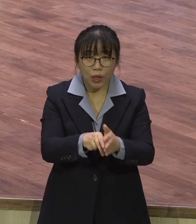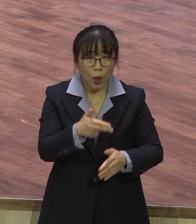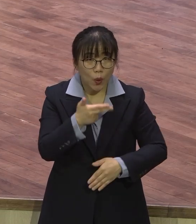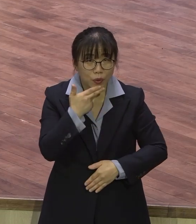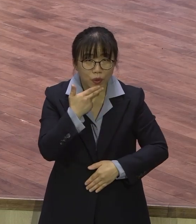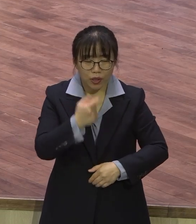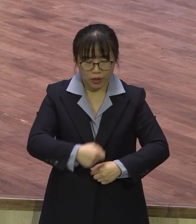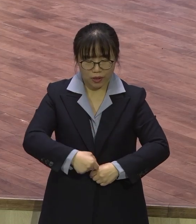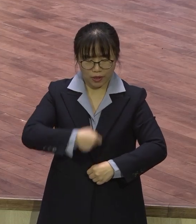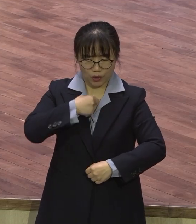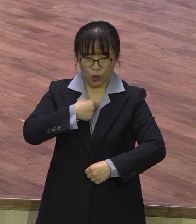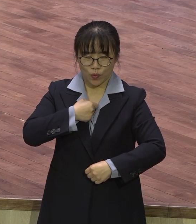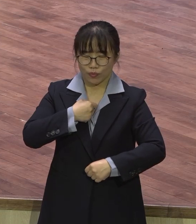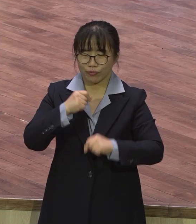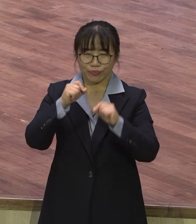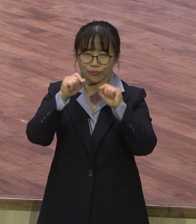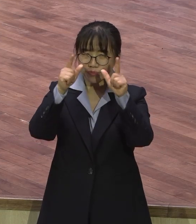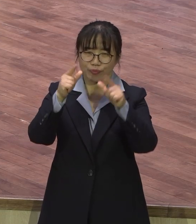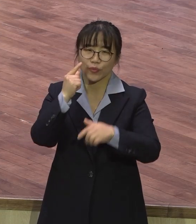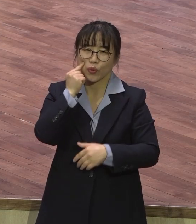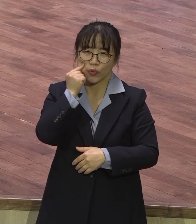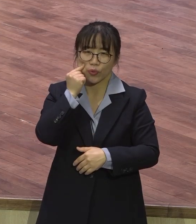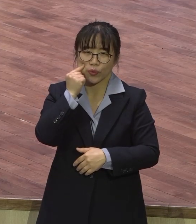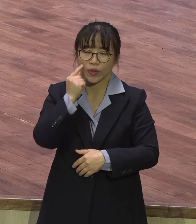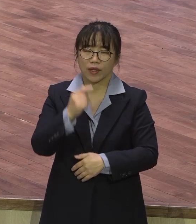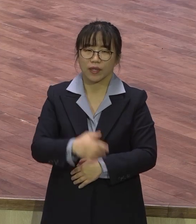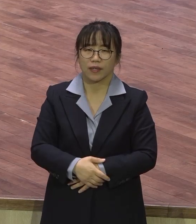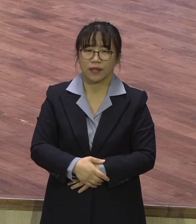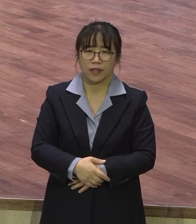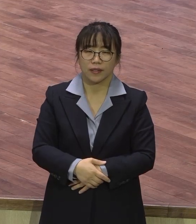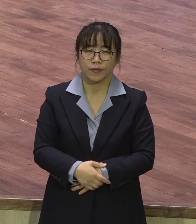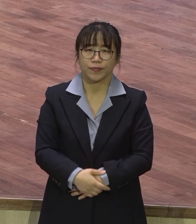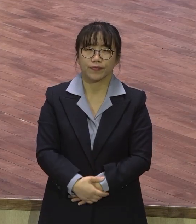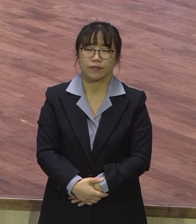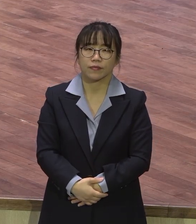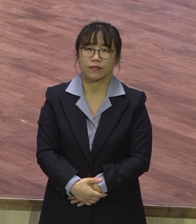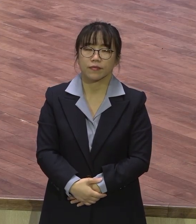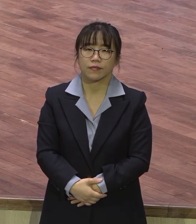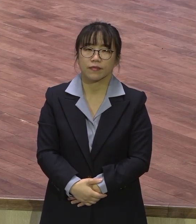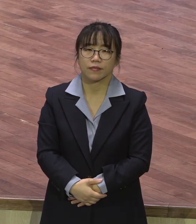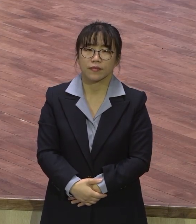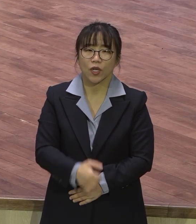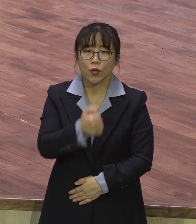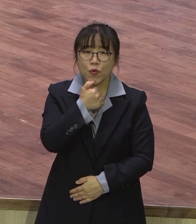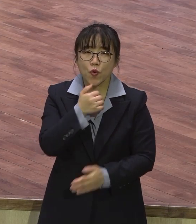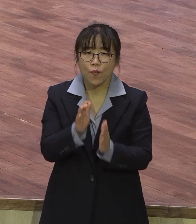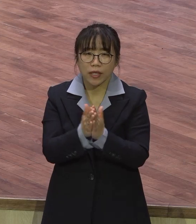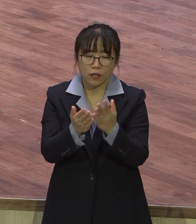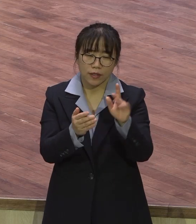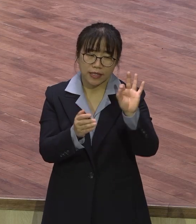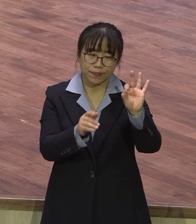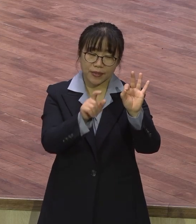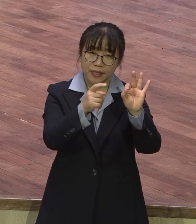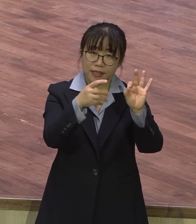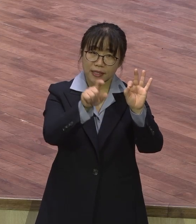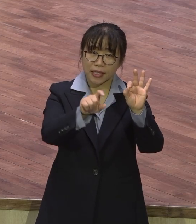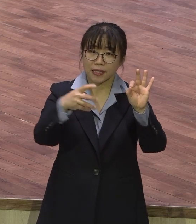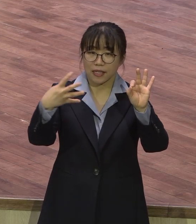어렵게 될 수 없구나 깨닫게 하는 것이 율법이다 로마토 10장 4제로 보면